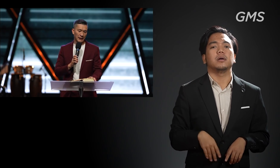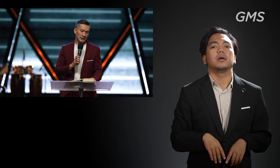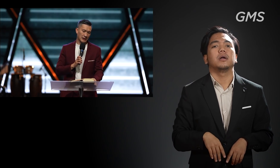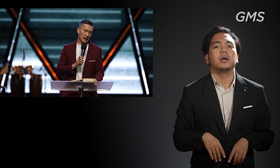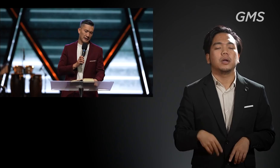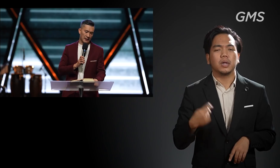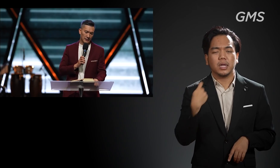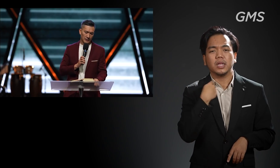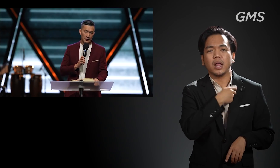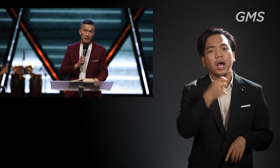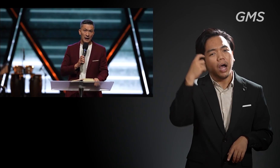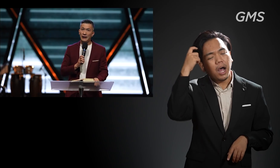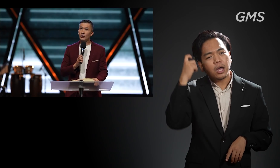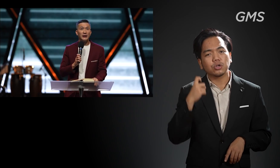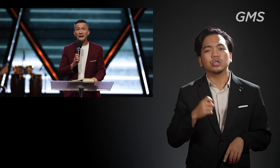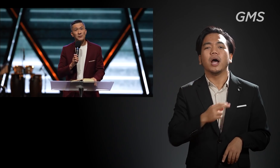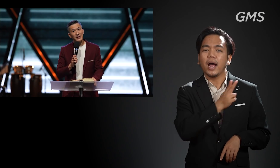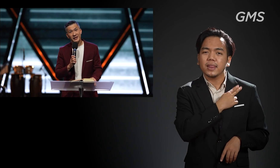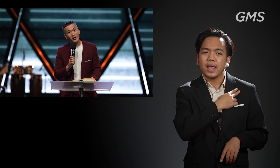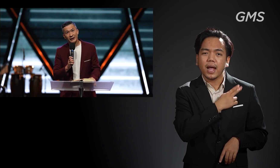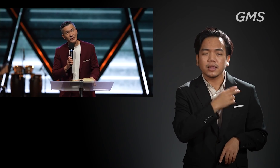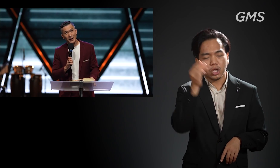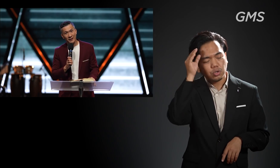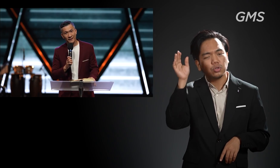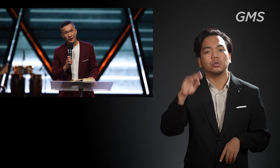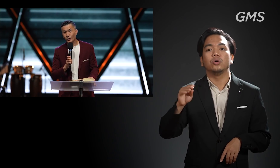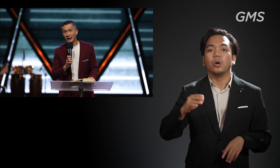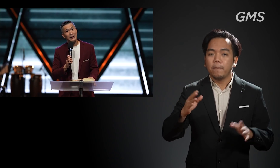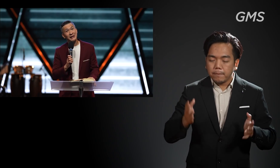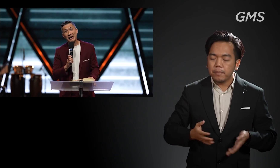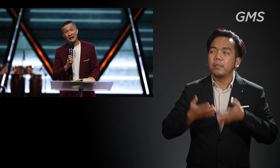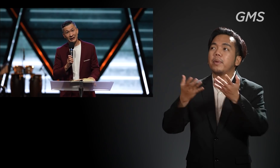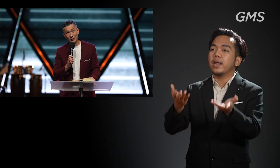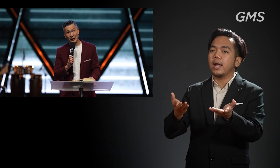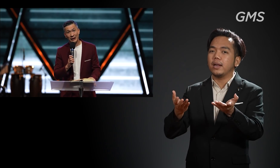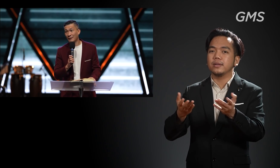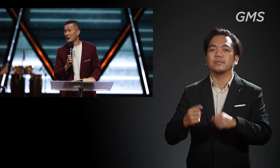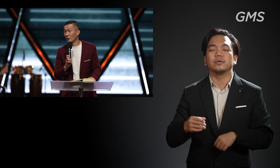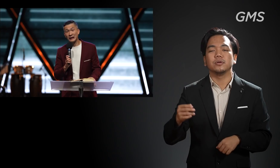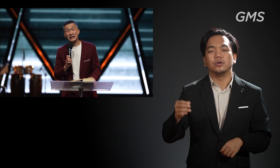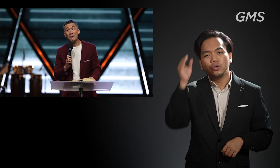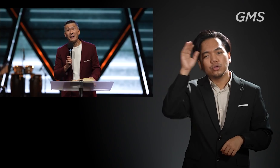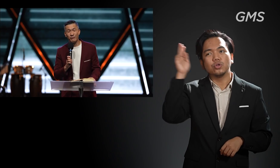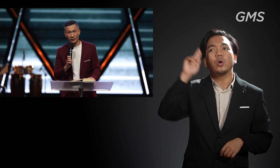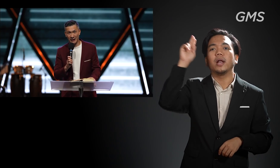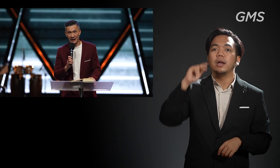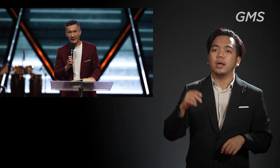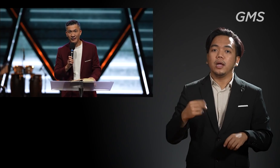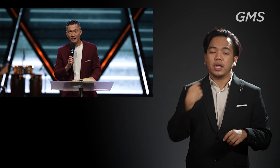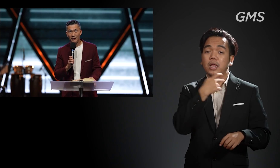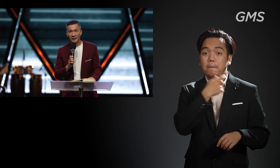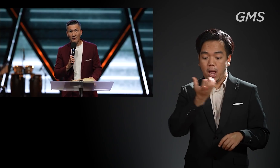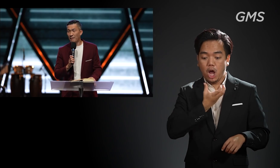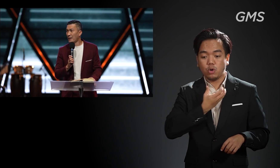gegabah memberikan segalanya, I don't think that's pleasing God as well. Itu juga tidak menyenangkan hati Tuhan. Nanti besok kita jadi beban buat orang